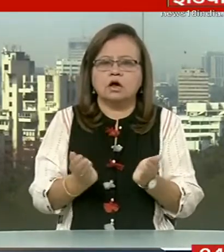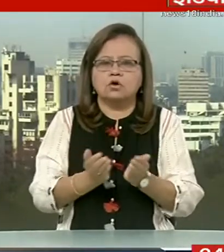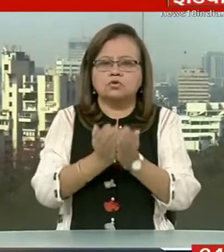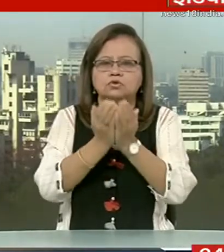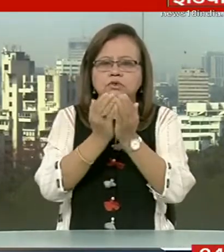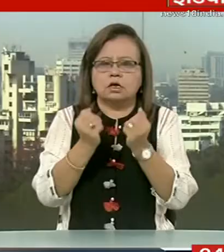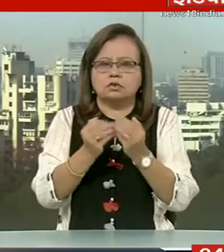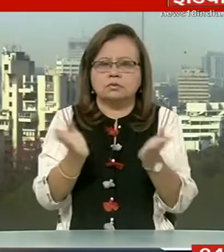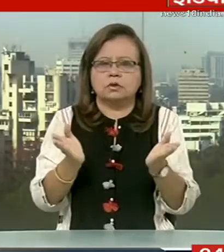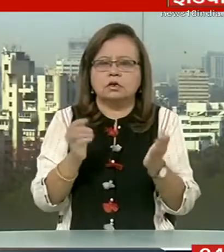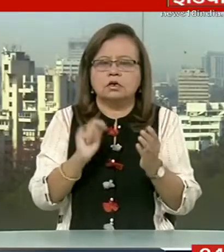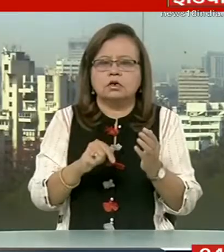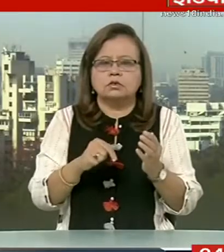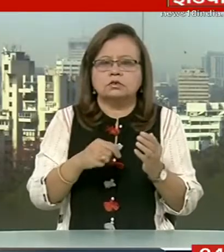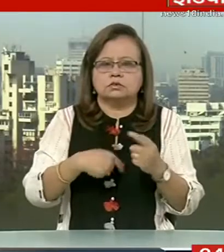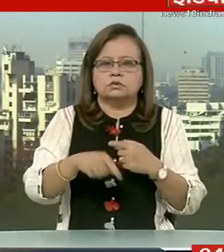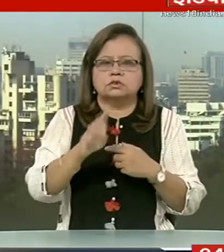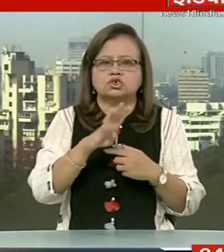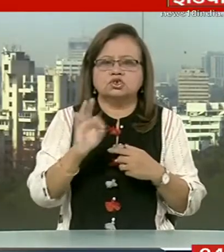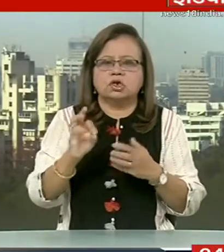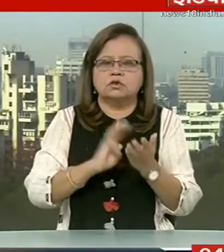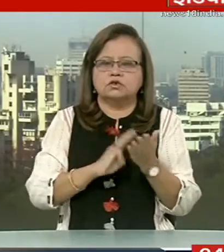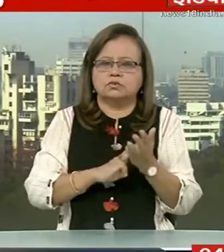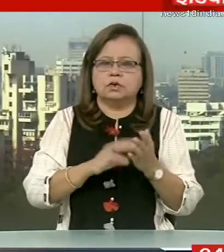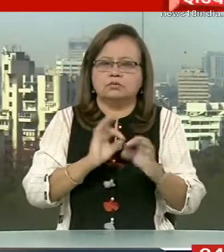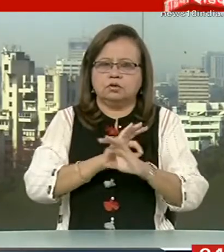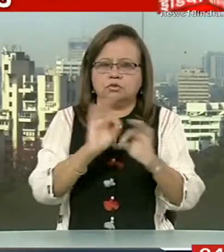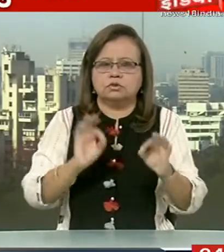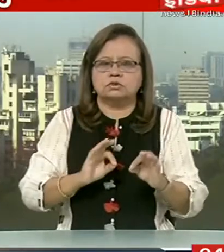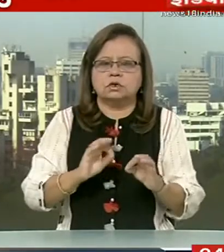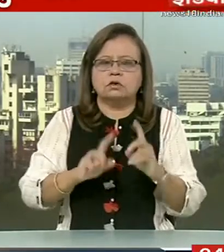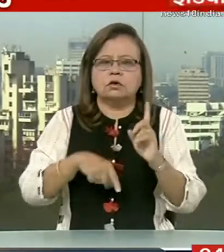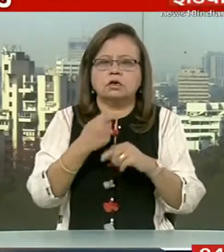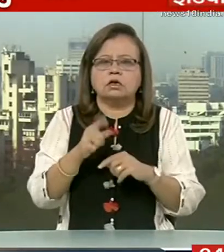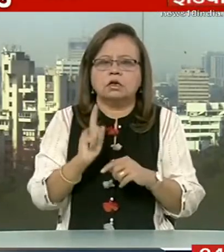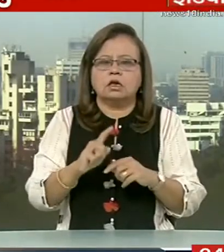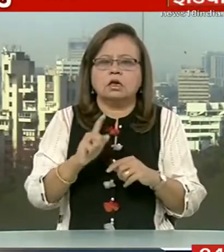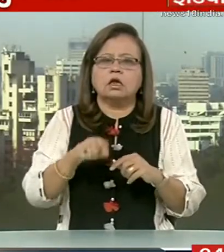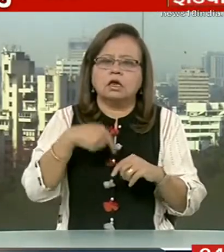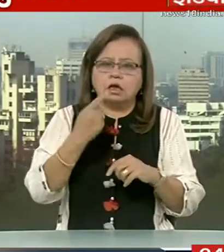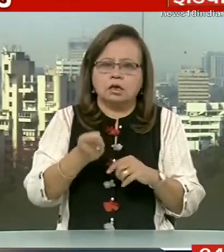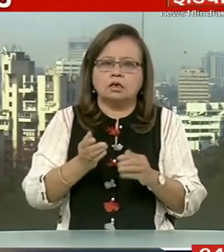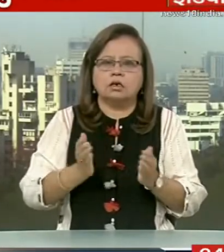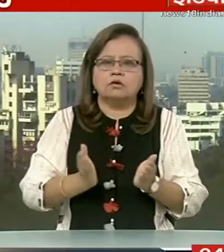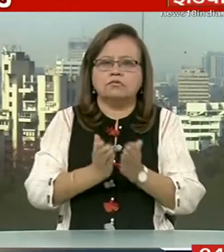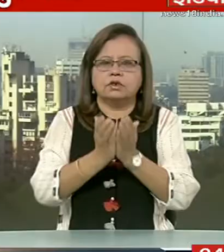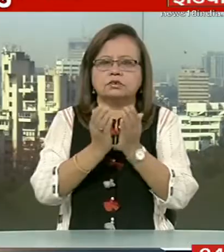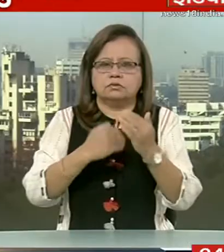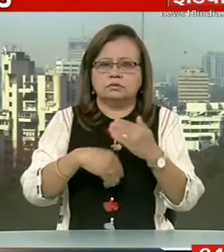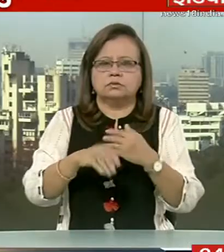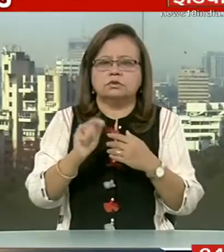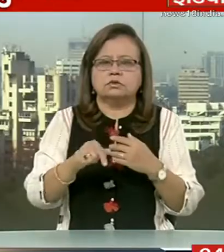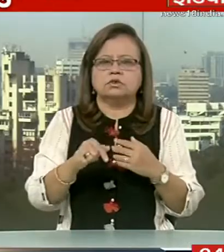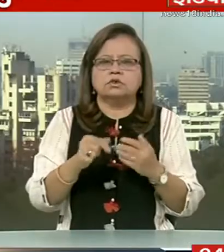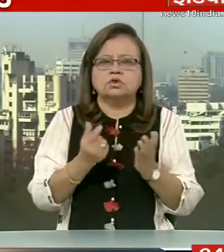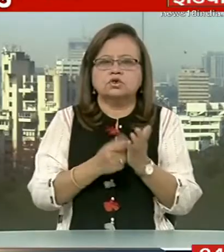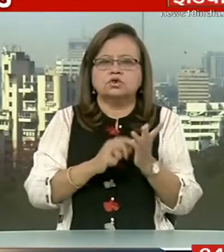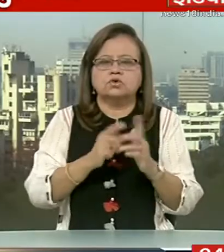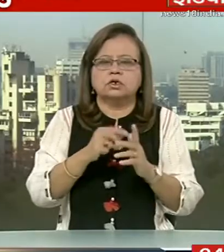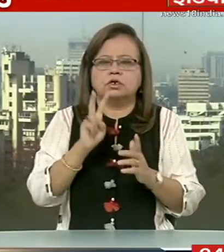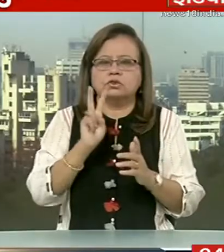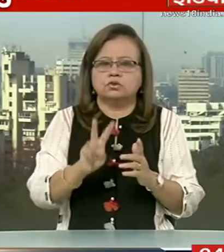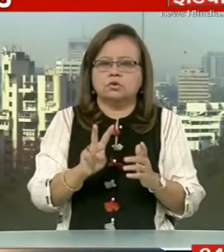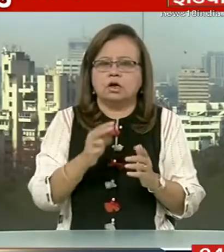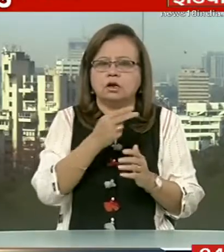सेवा का शुभारंभ किया इस यात्रा को 40 मिनट में तय किया जाएगा इसके अलावा एक अन्य फ्री सर्विस फॉर यूनिटी